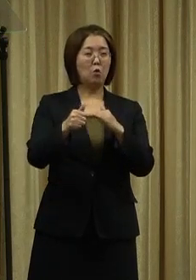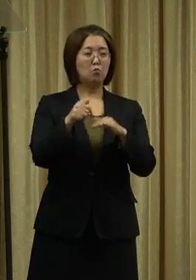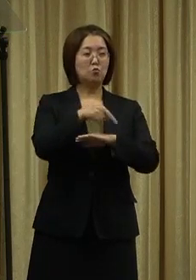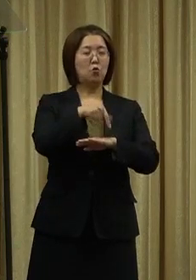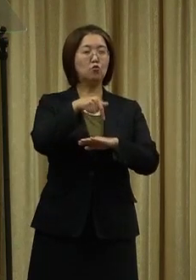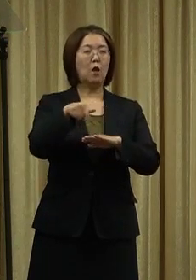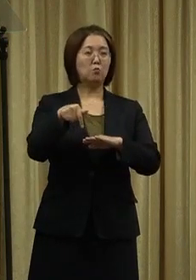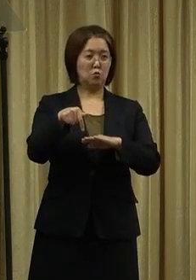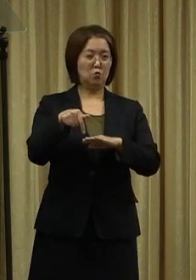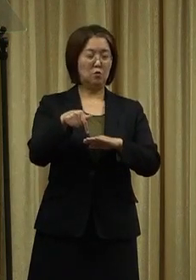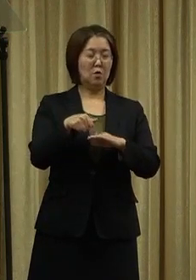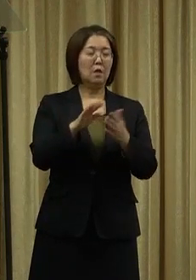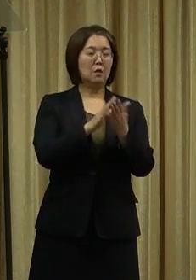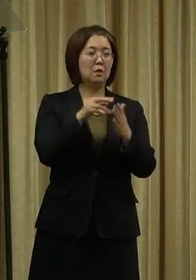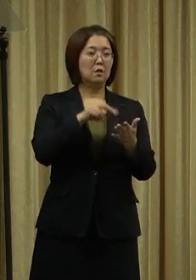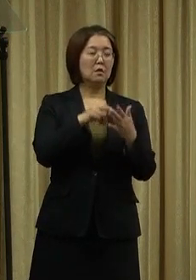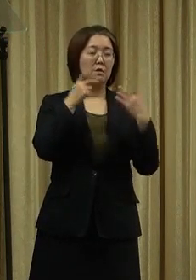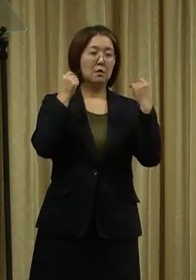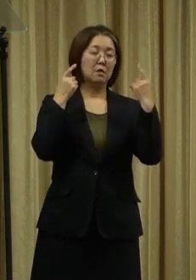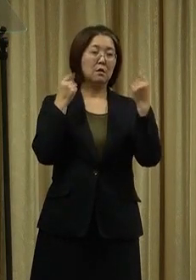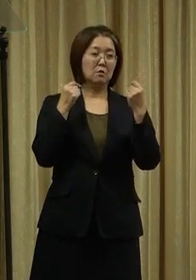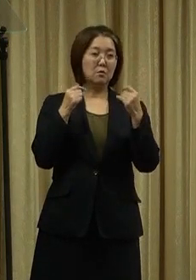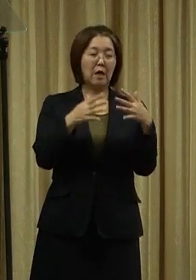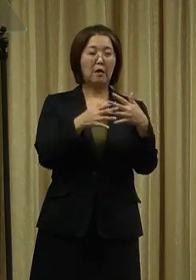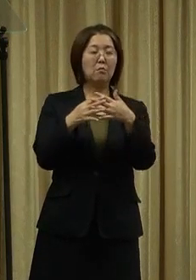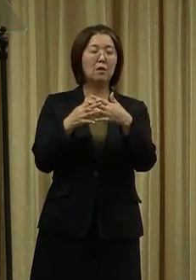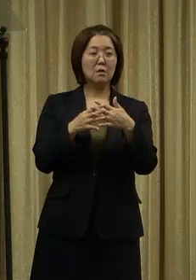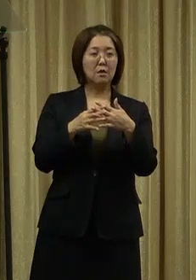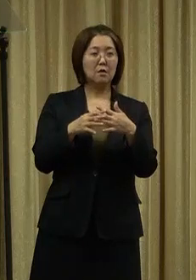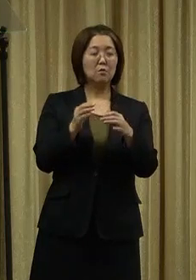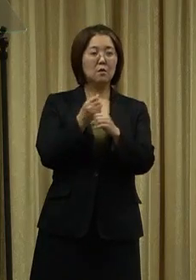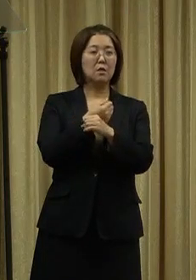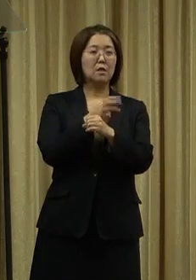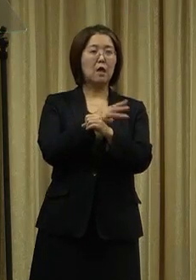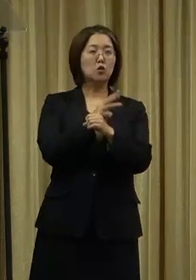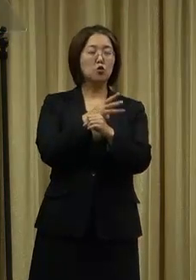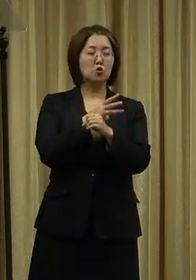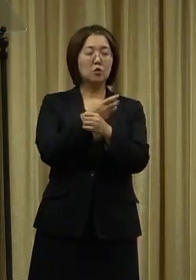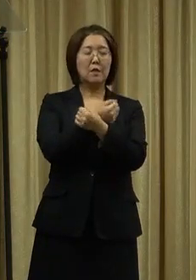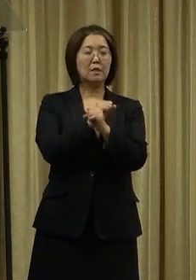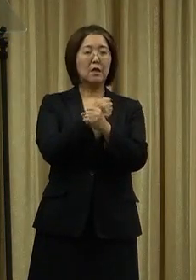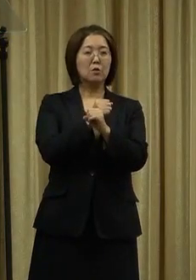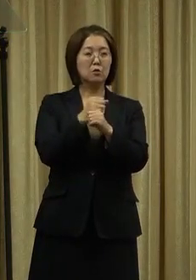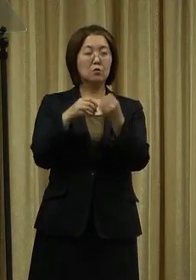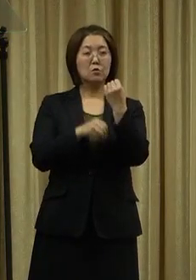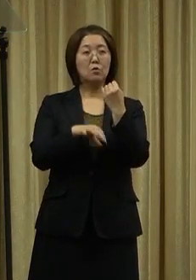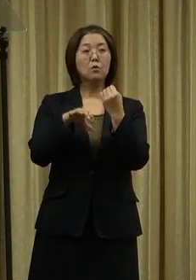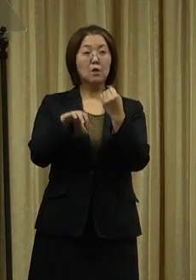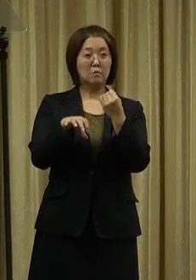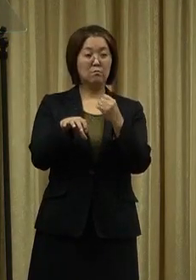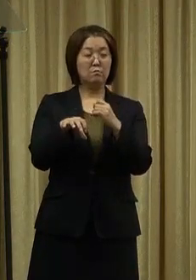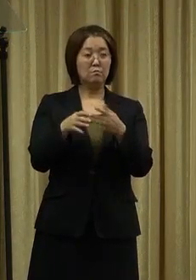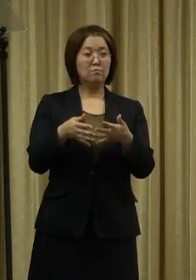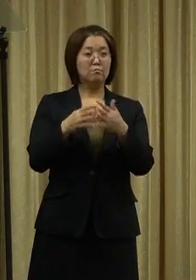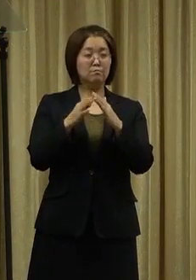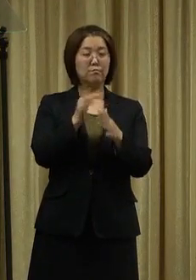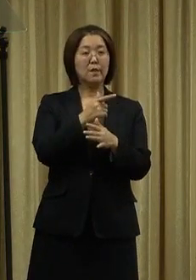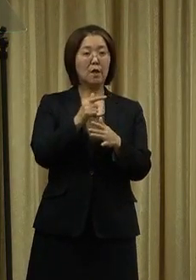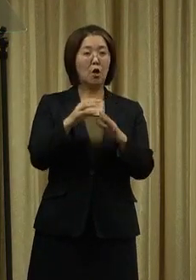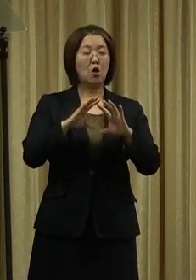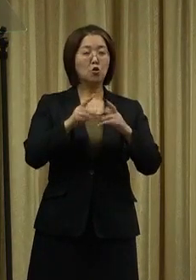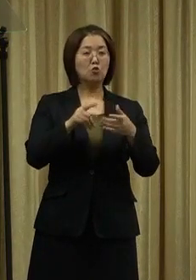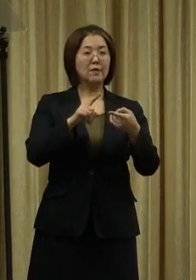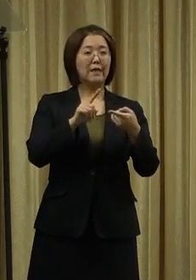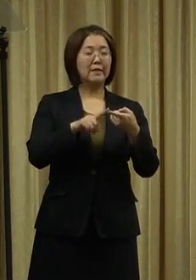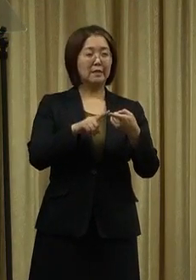か、県立大学により、アメリカでの研究拠点、シリコンバレーオフィスを設置するなど、国際的な共